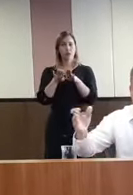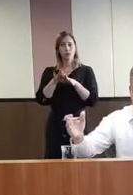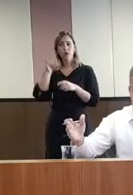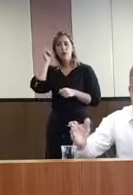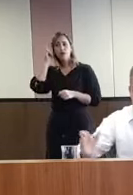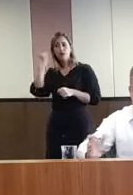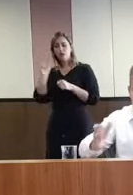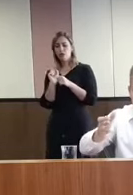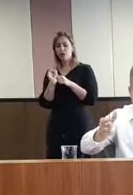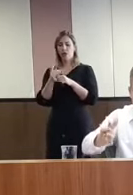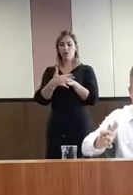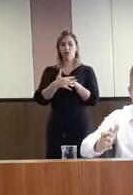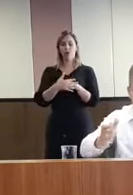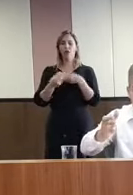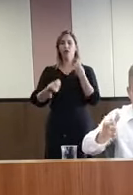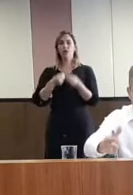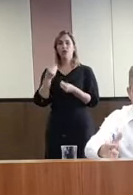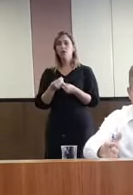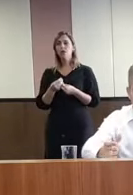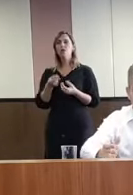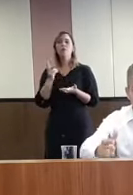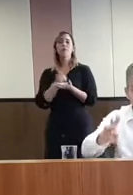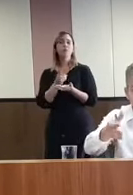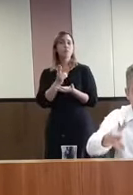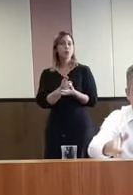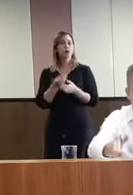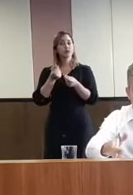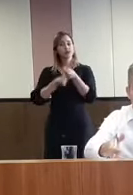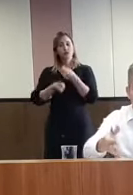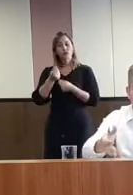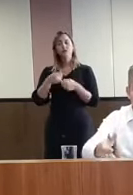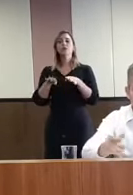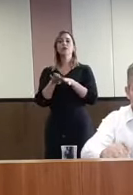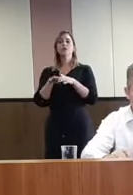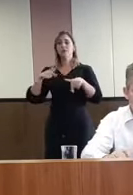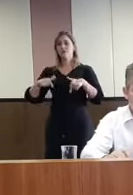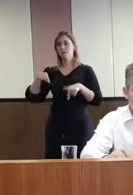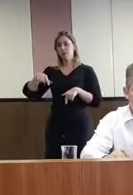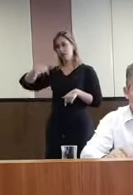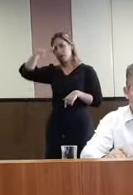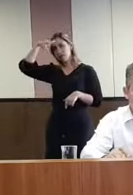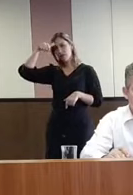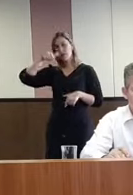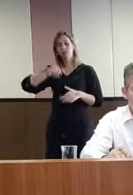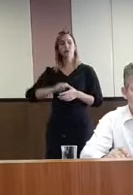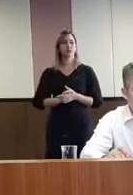nós possamos manter as atividades econômicas e os empregos aqui no estado de Mato Grosso.